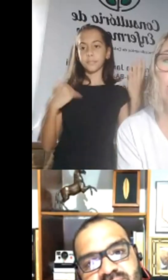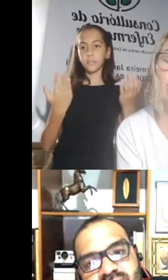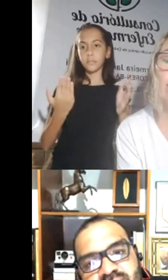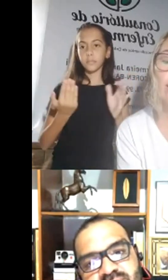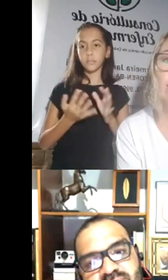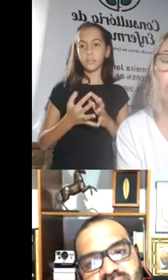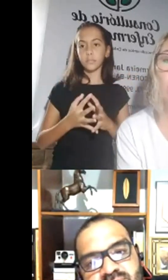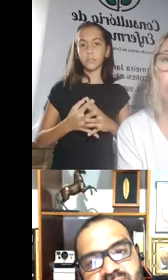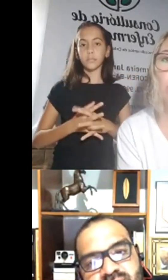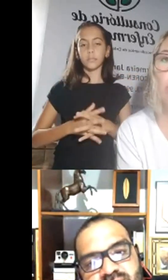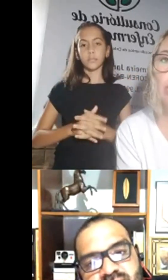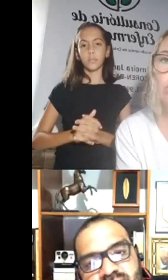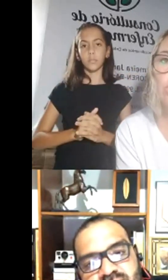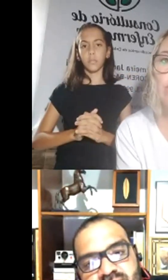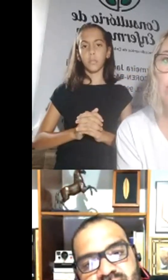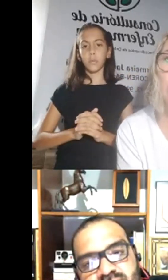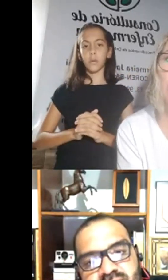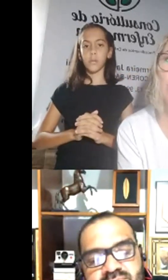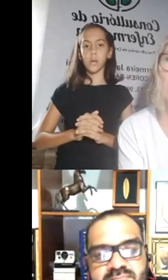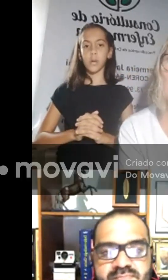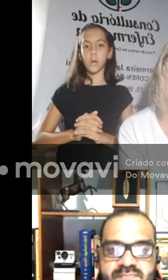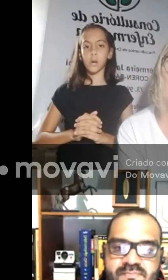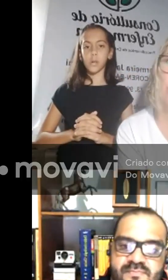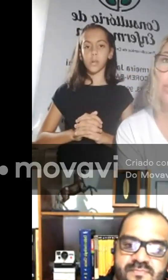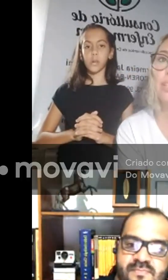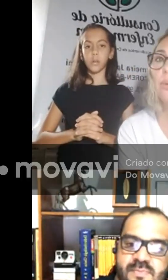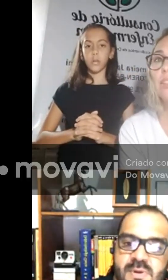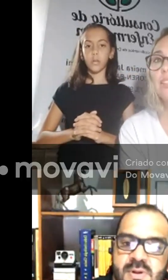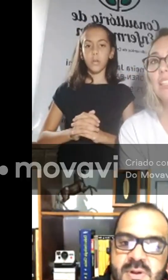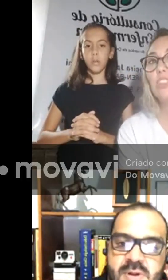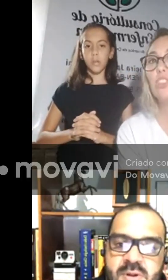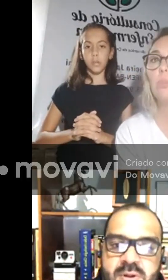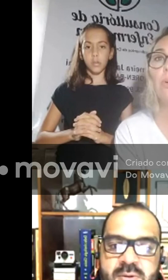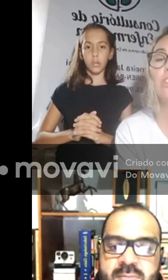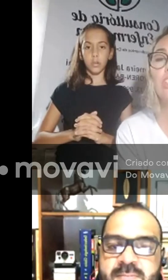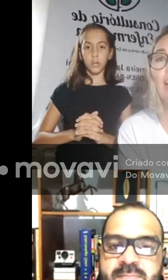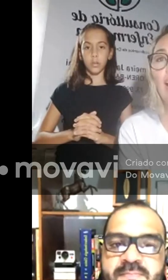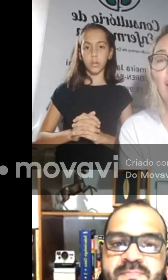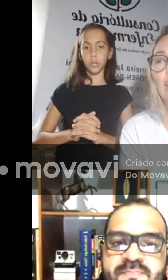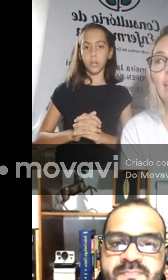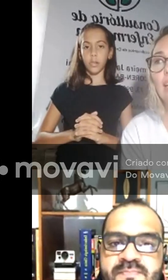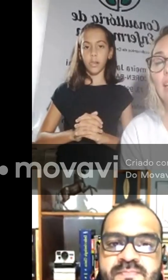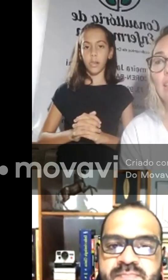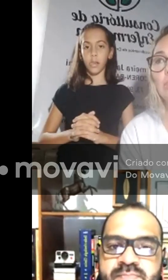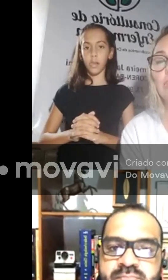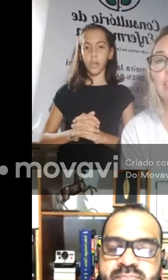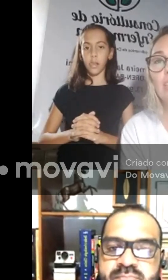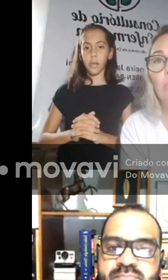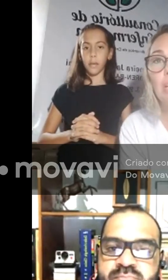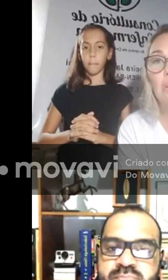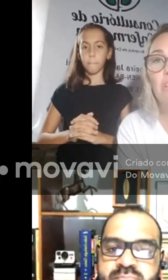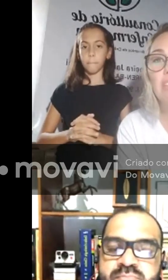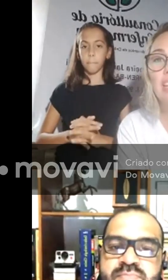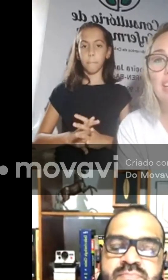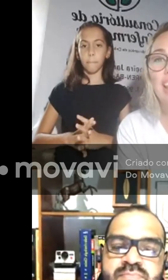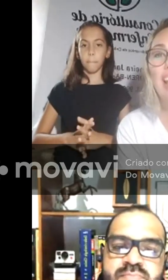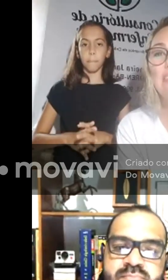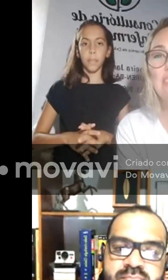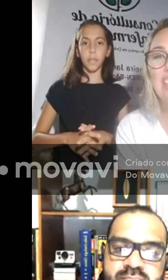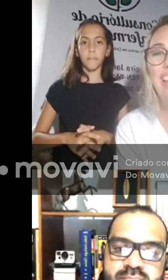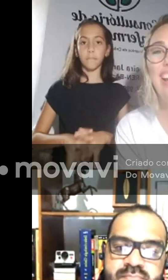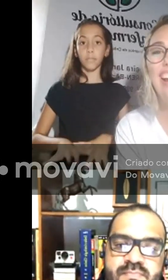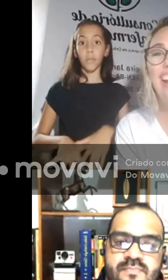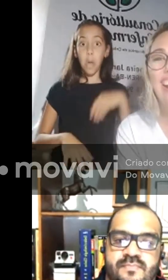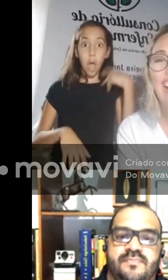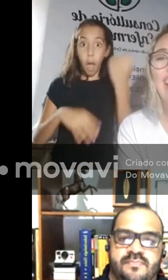gente, em outro momento a gente vai discutir. Eu acho que ficou muita coisa assim que a gente pode estar fazendo uma nova